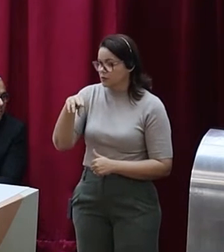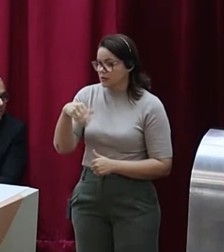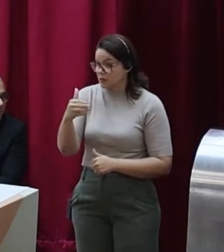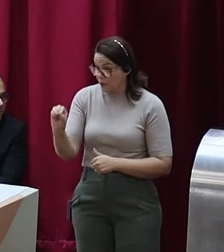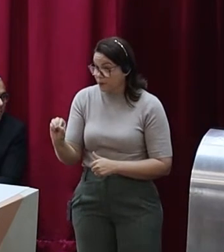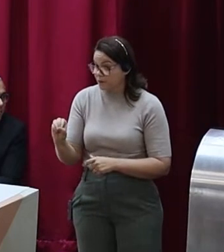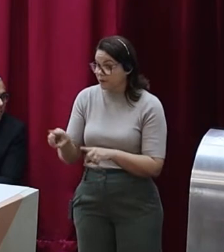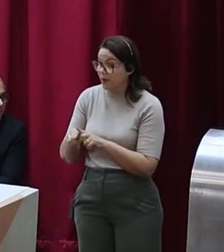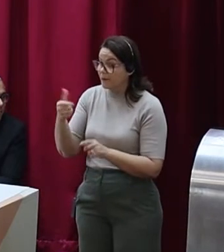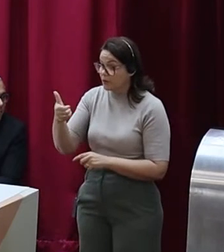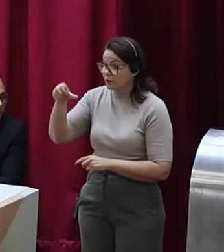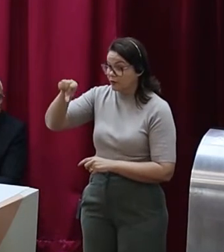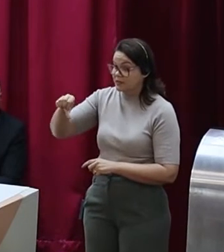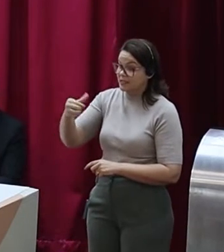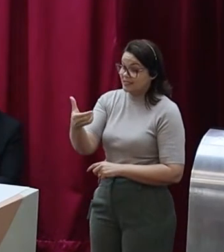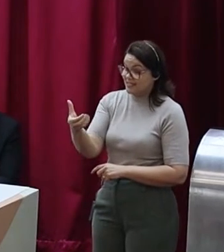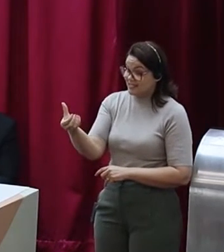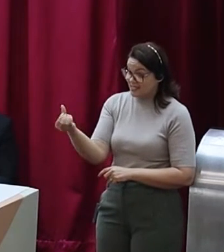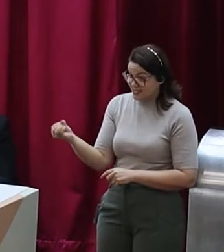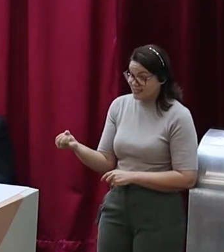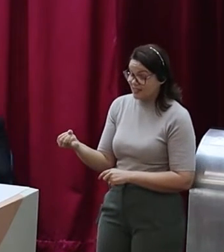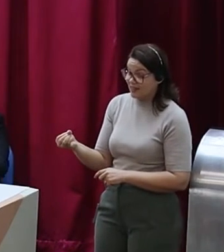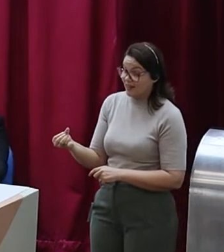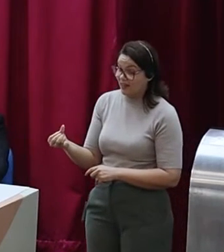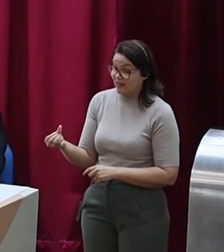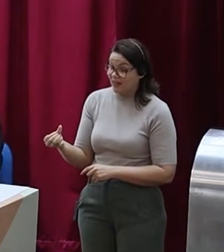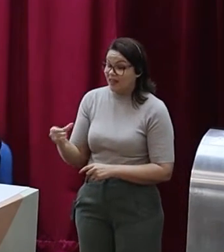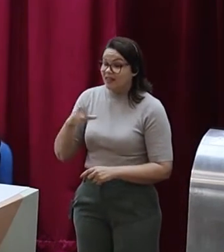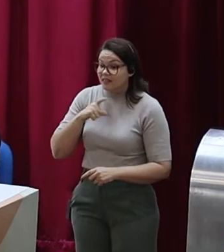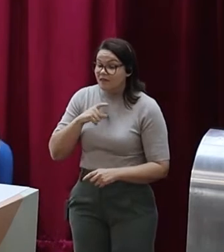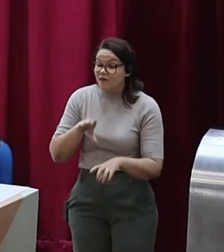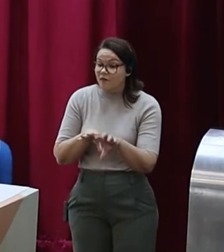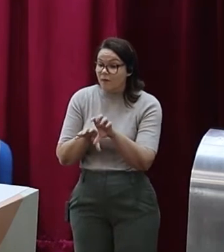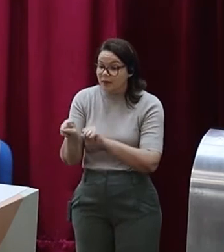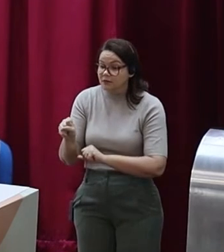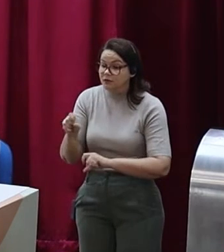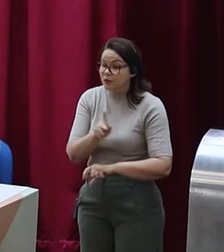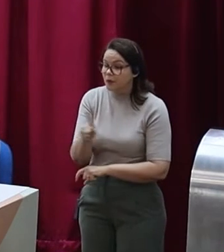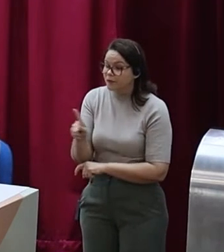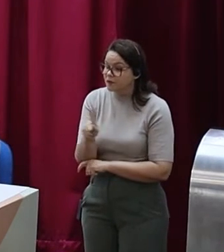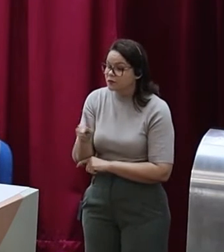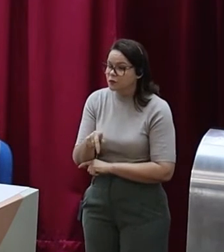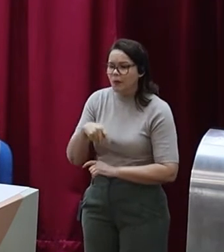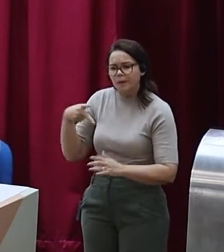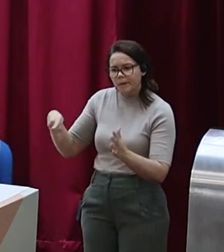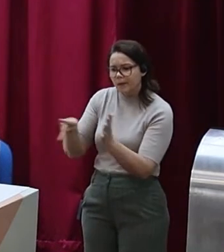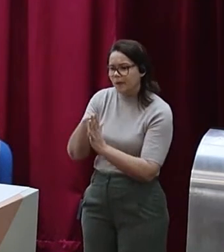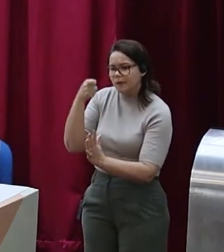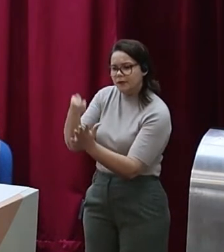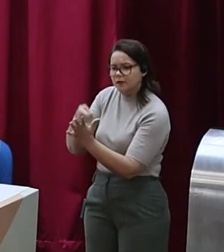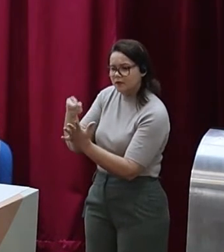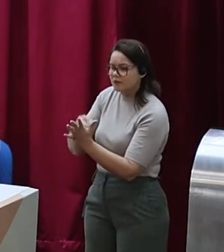1960 se creó un instituto para la formación de docentes, activismo lingüístico, desde abajo. Las políticas lingüísticas pueden